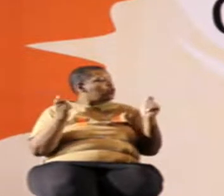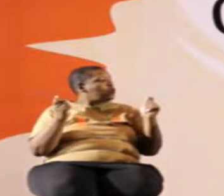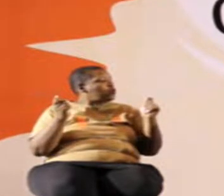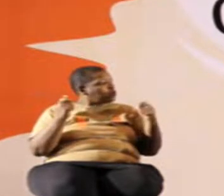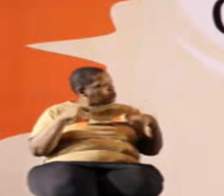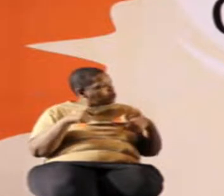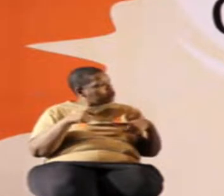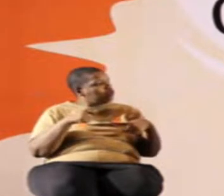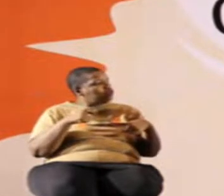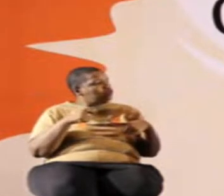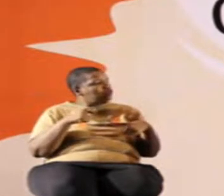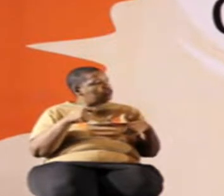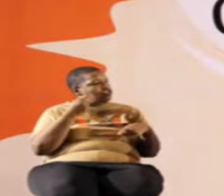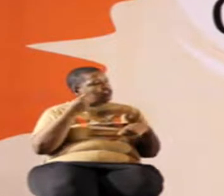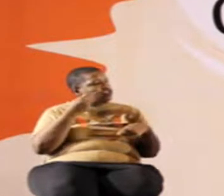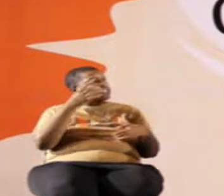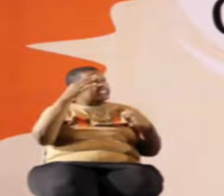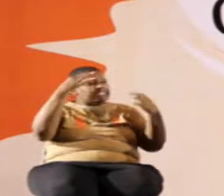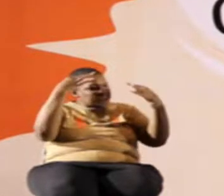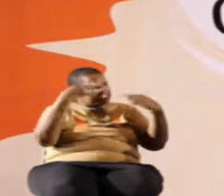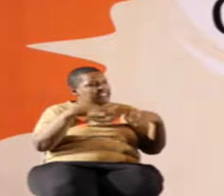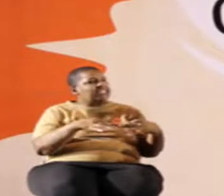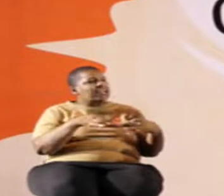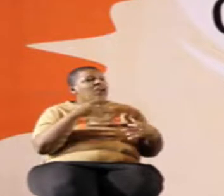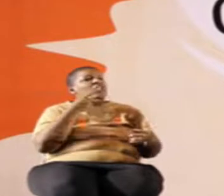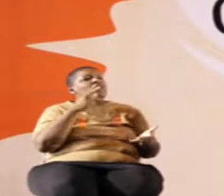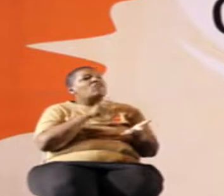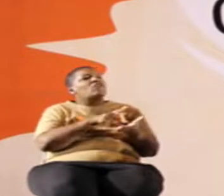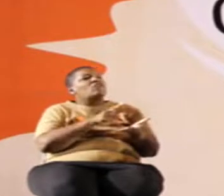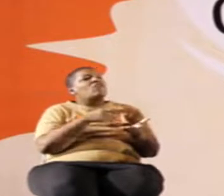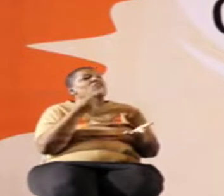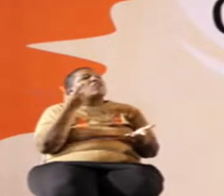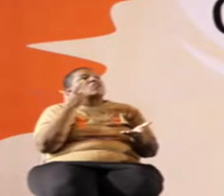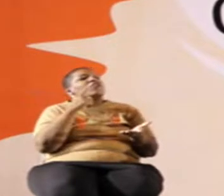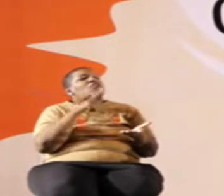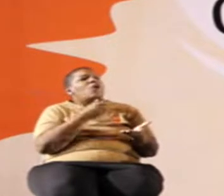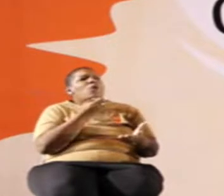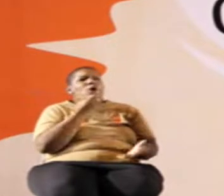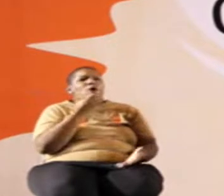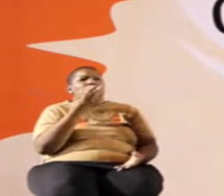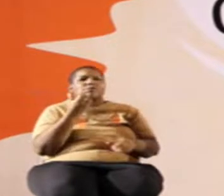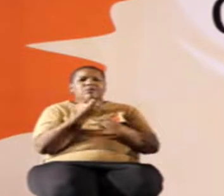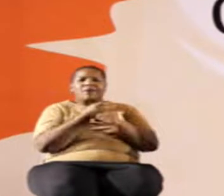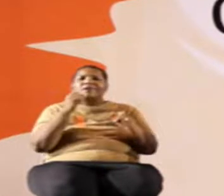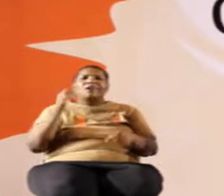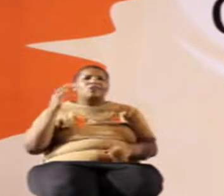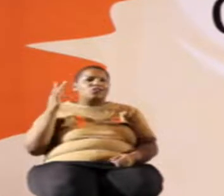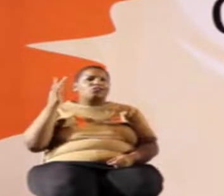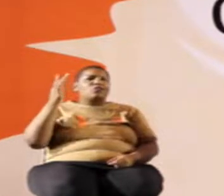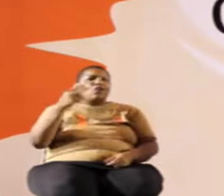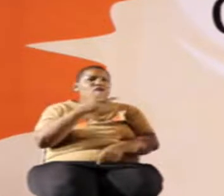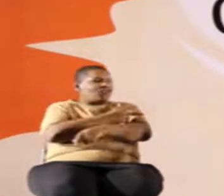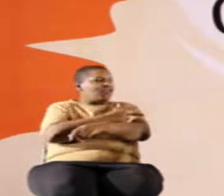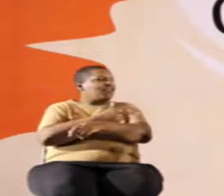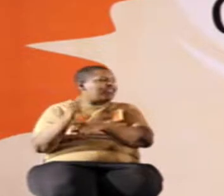sem pestanejar, consignar já umas boas, grandes vitórias, não é, Jurema?